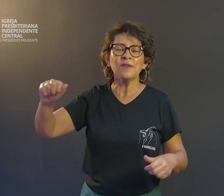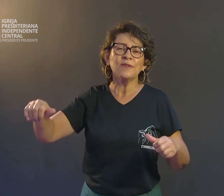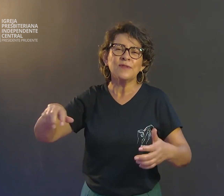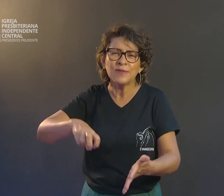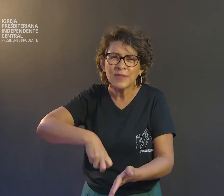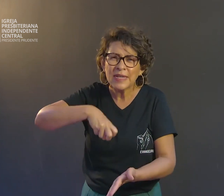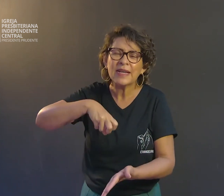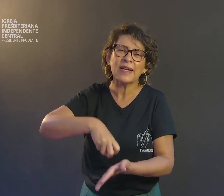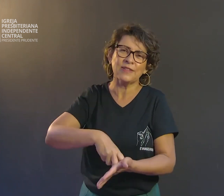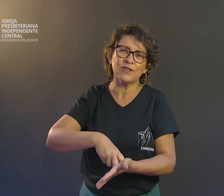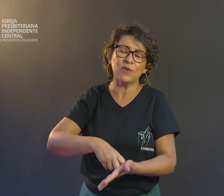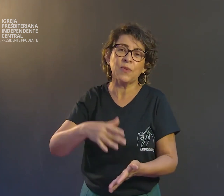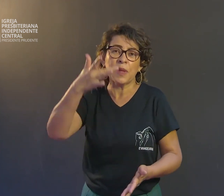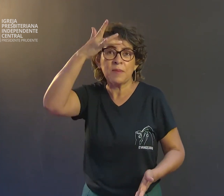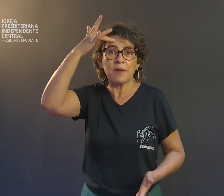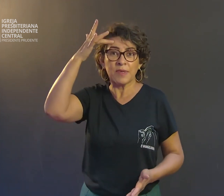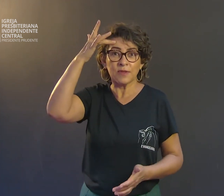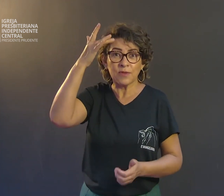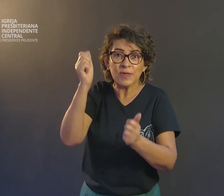a carne, mas segundo o Espírito.